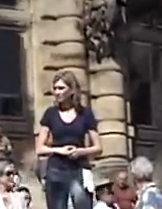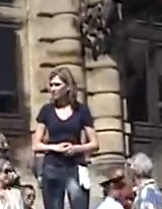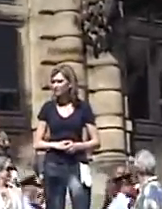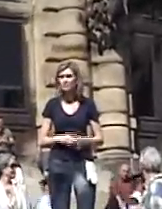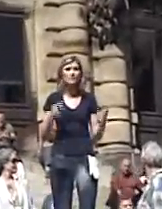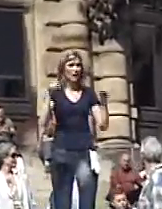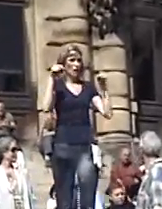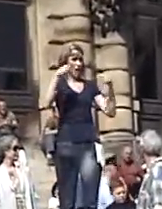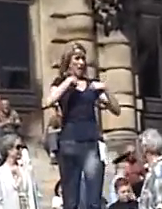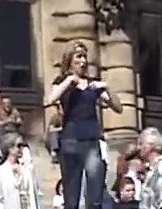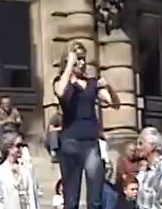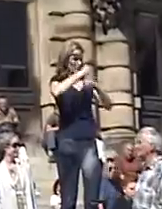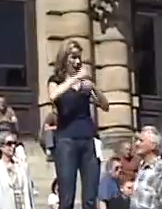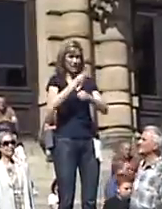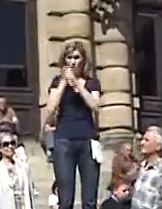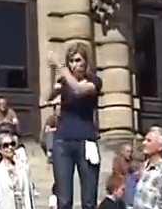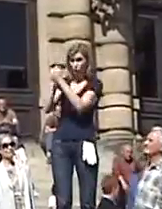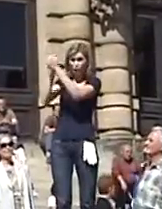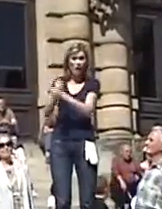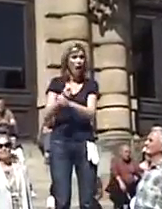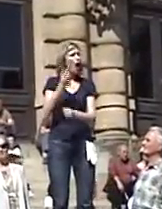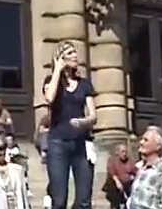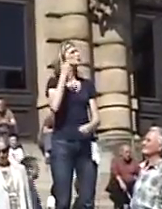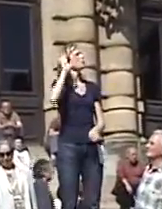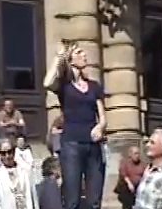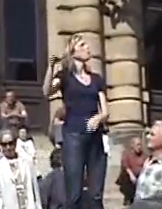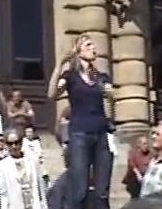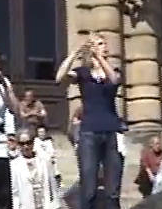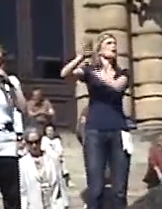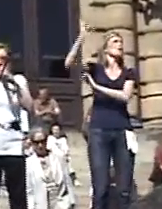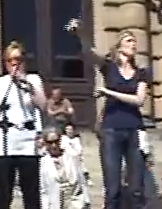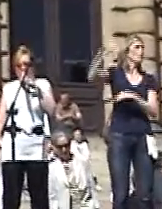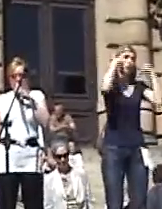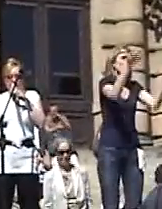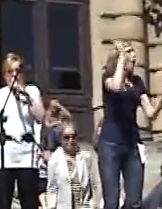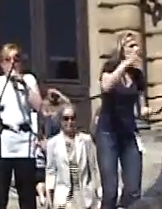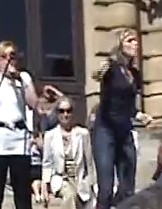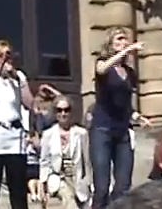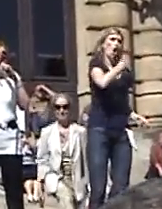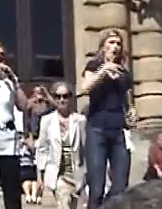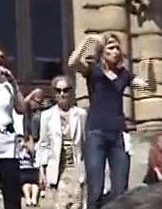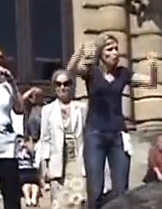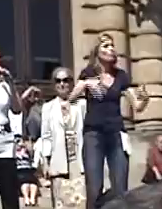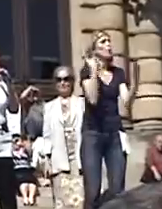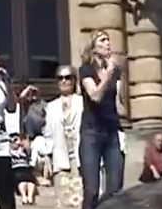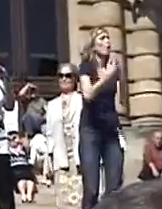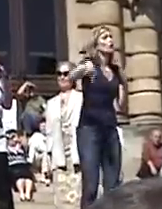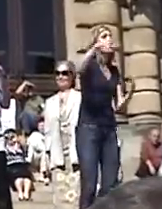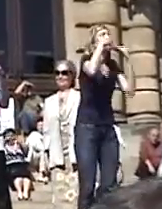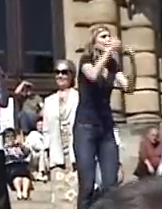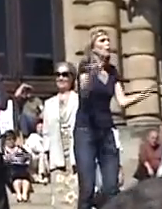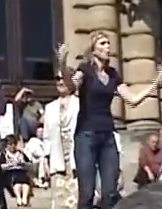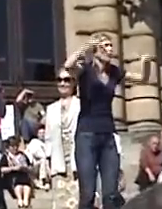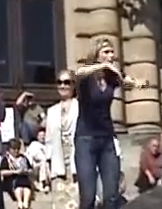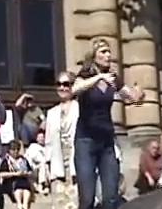Nikdo tuhle práci za nás neudělá, je to na nás všech. Díky, že jste sem přišli. My jsme ti, na které jsme